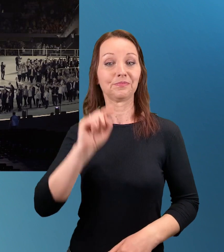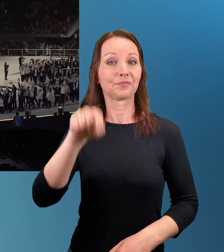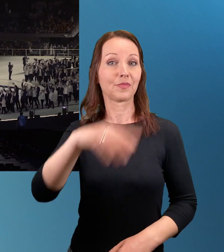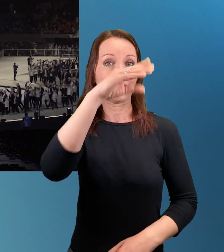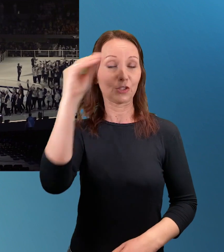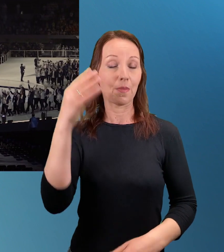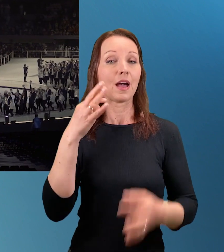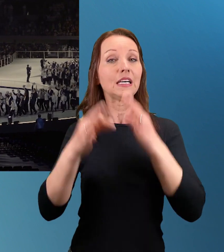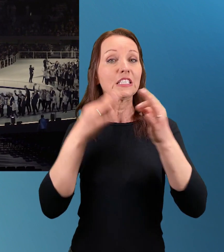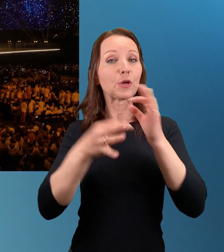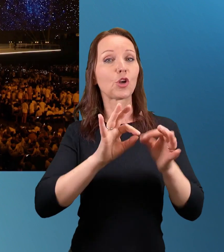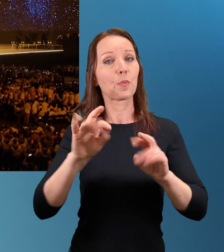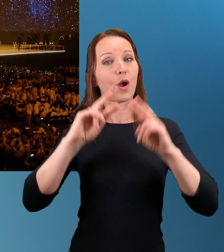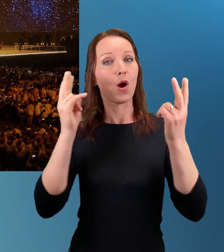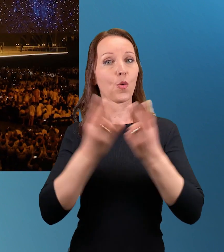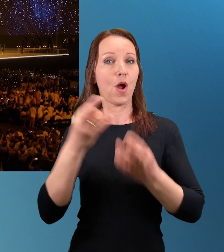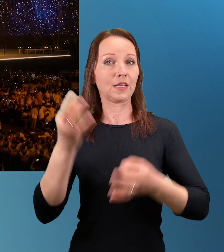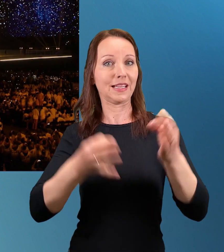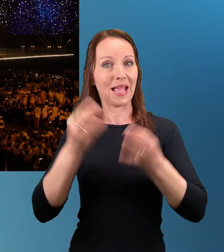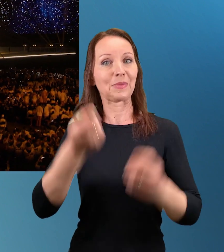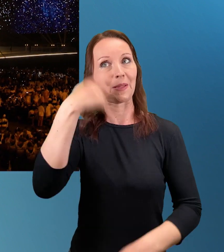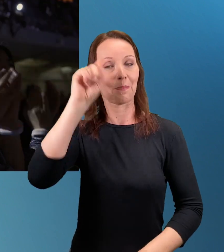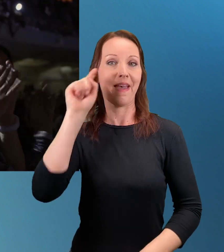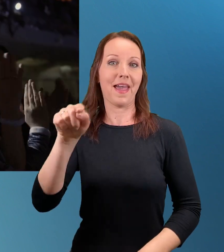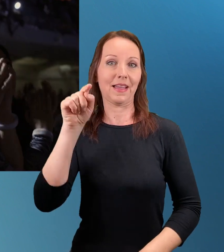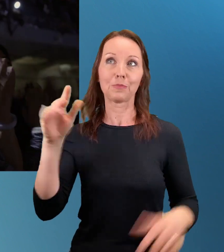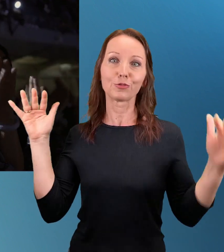wenn die Special Olympics World Games in Berlin stattfinden.